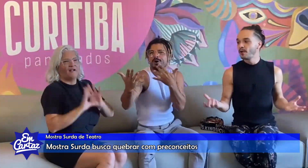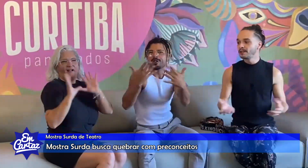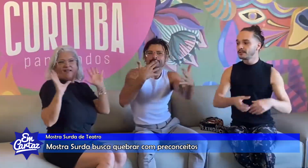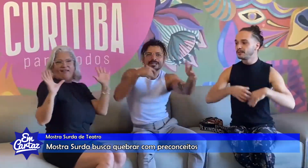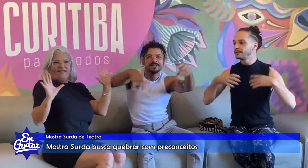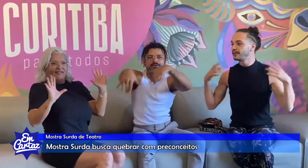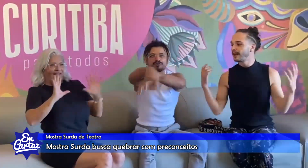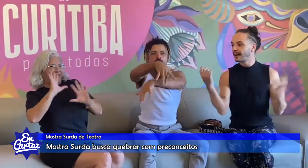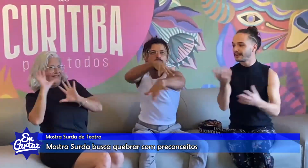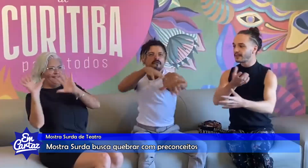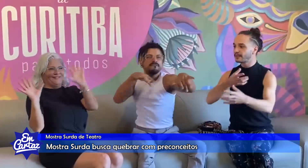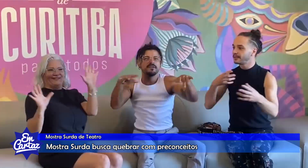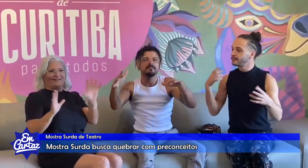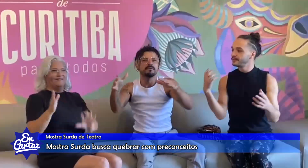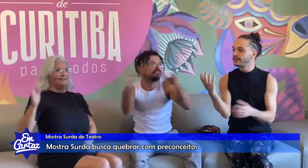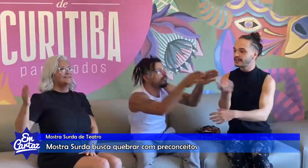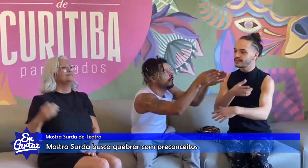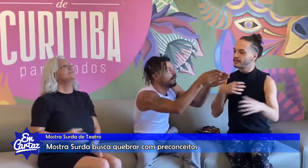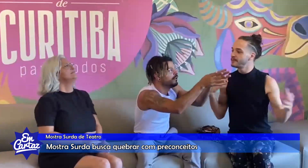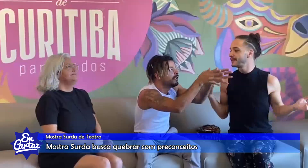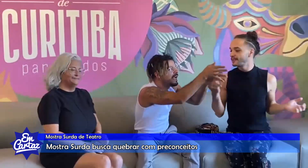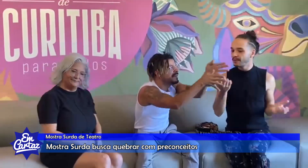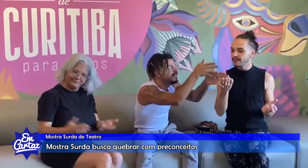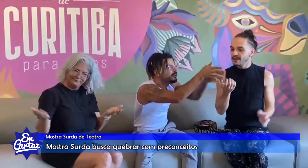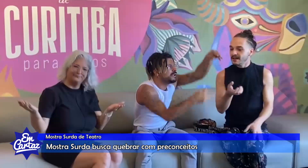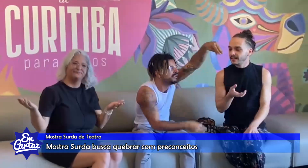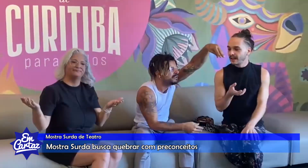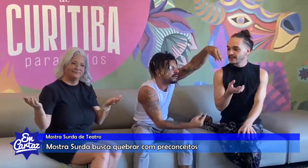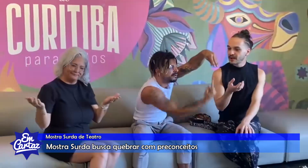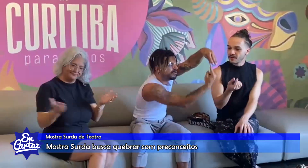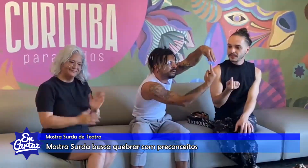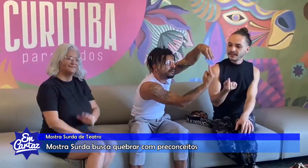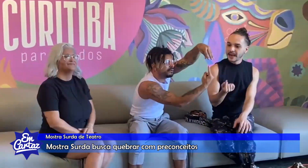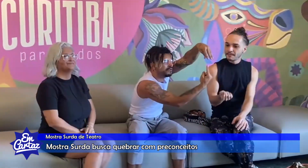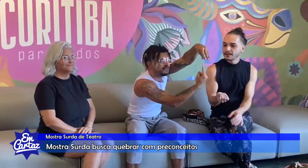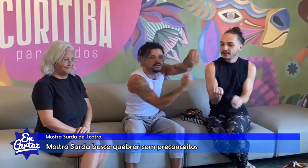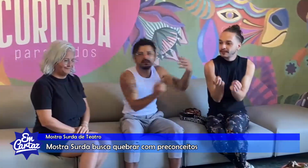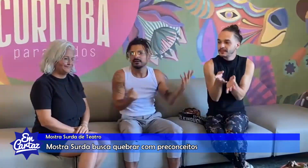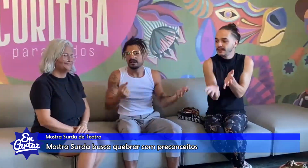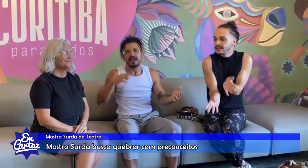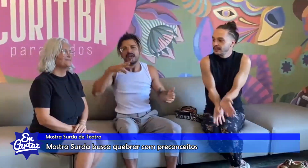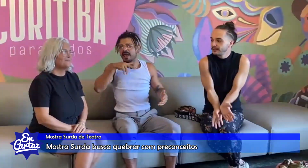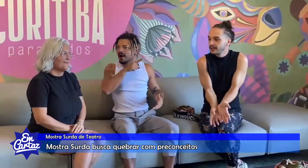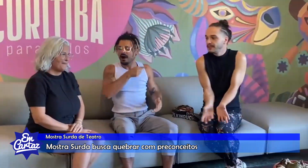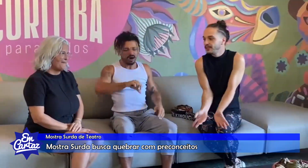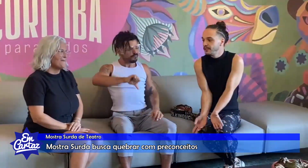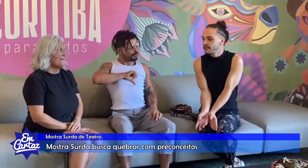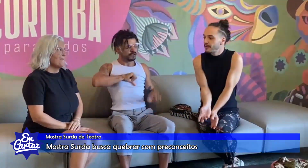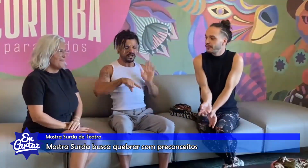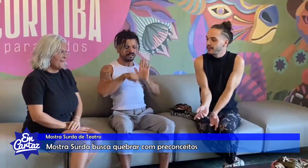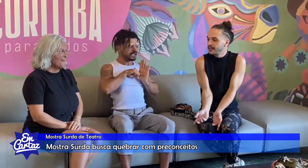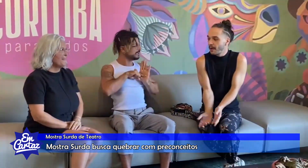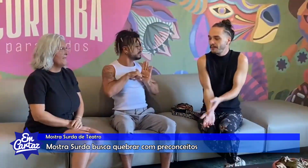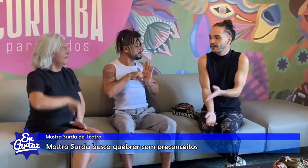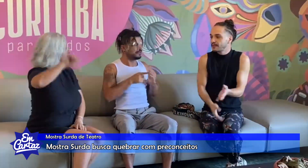cores do mundo lá, com diversas movimentações. E lá só um intérprete sinalizando no cantinho com uma luz. É óbvio que isso também